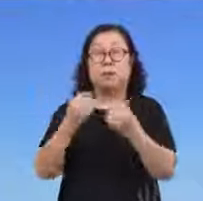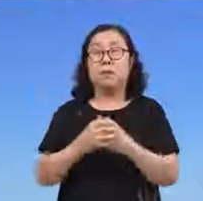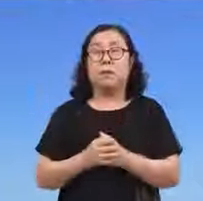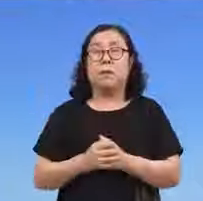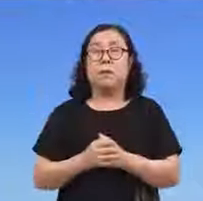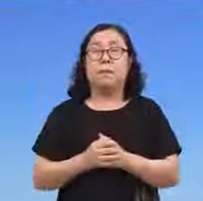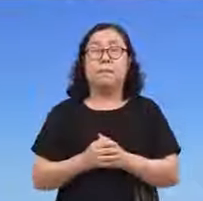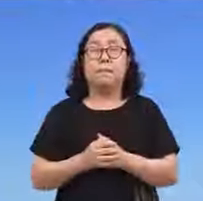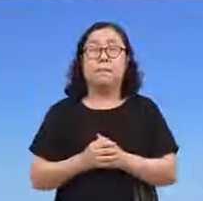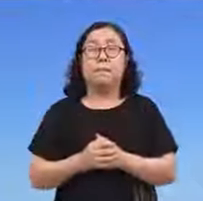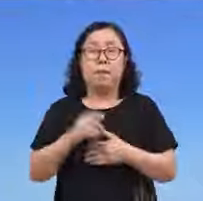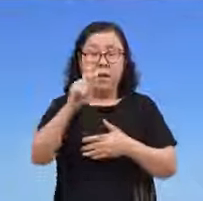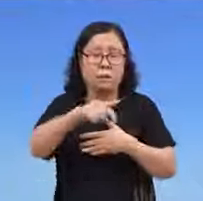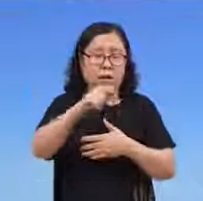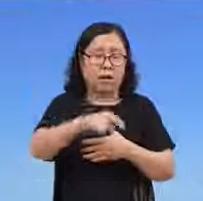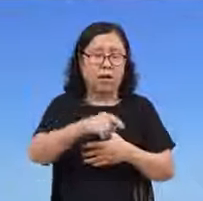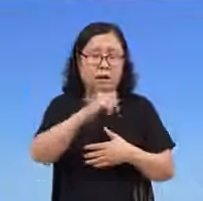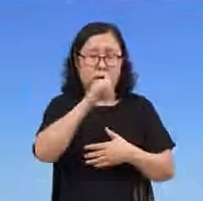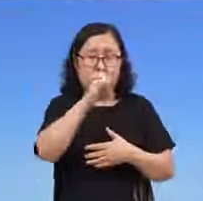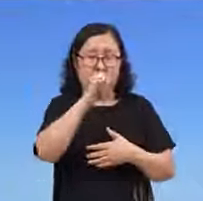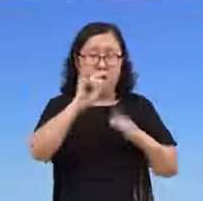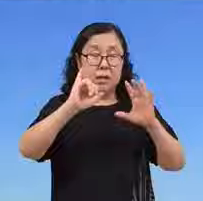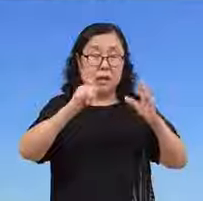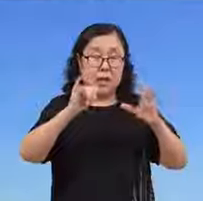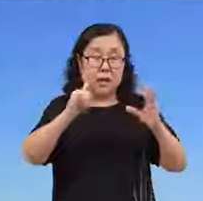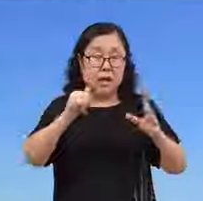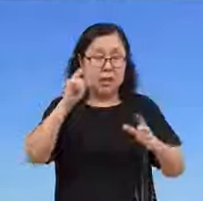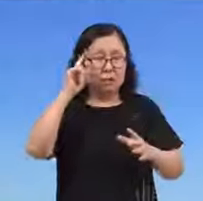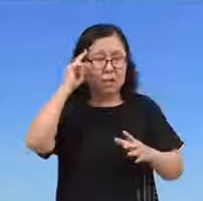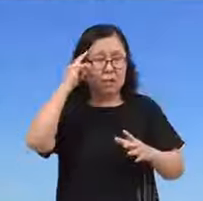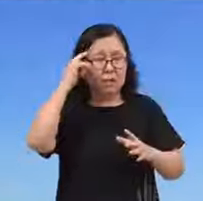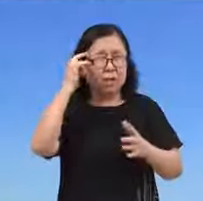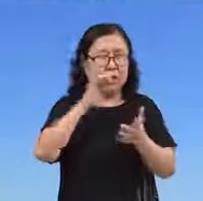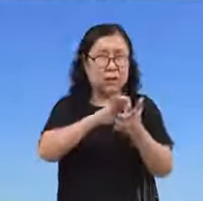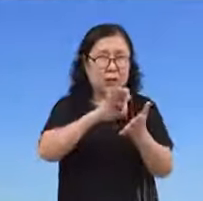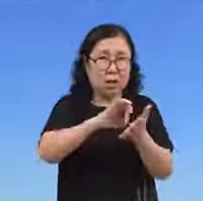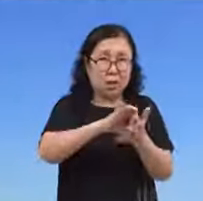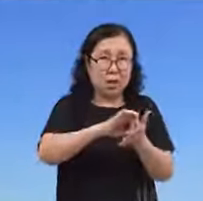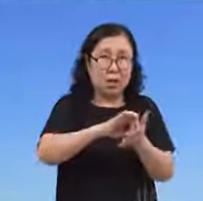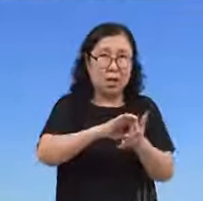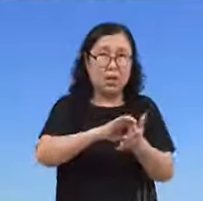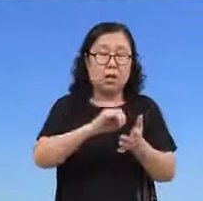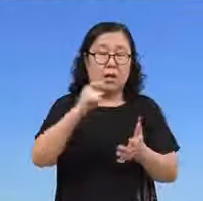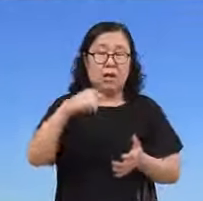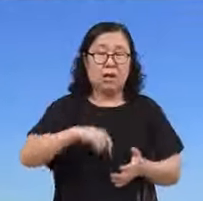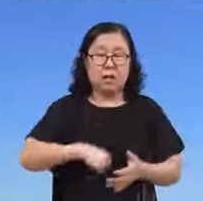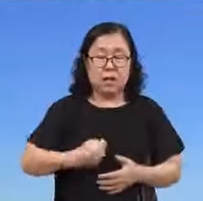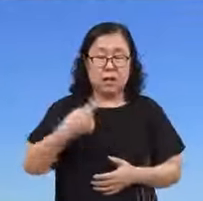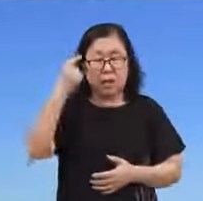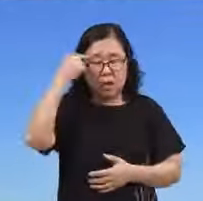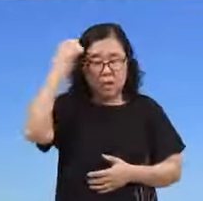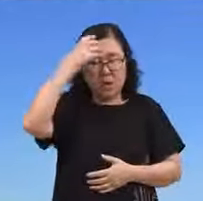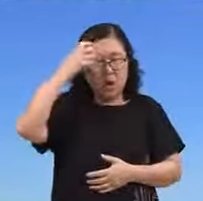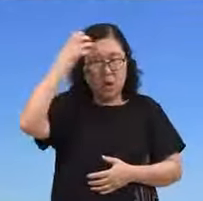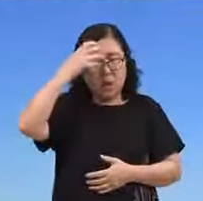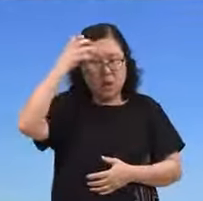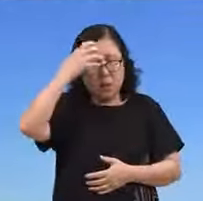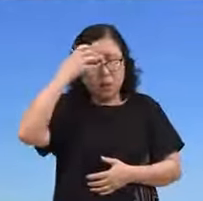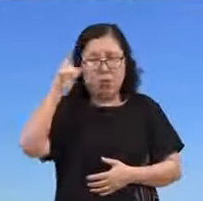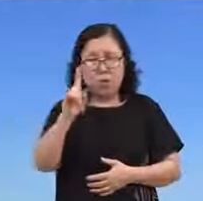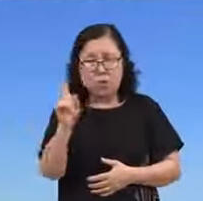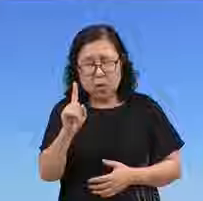같습니다. 지금 여러분 밖에 있는 세상에는 몹시 신경을 쓰면서 자기 영혼이 어떠한 데